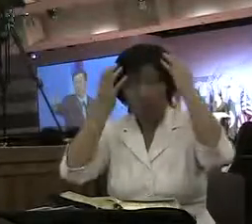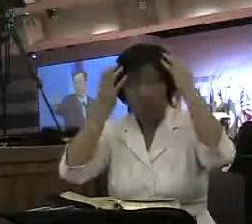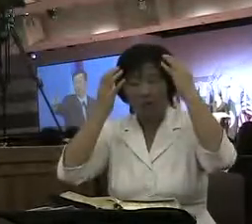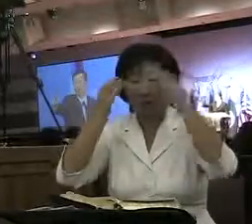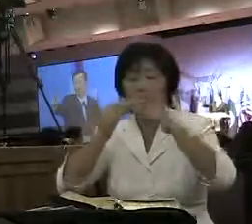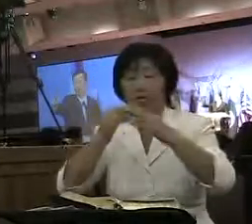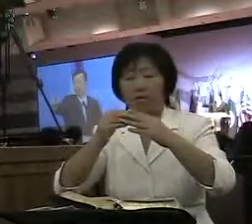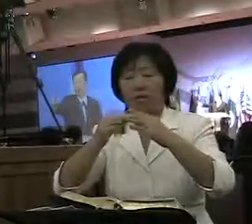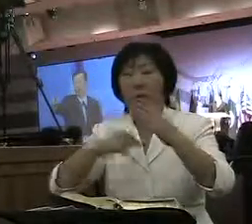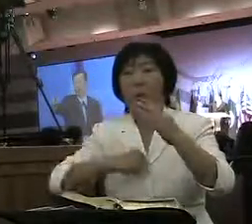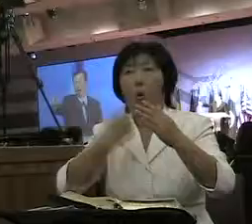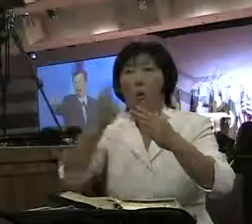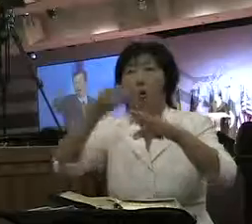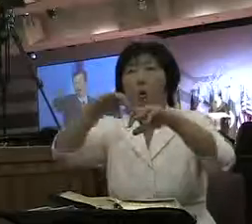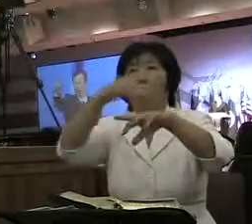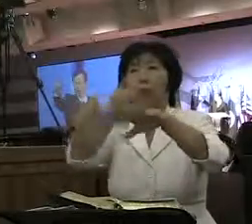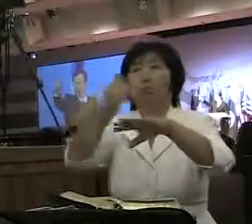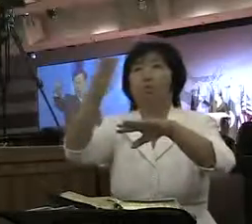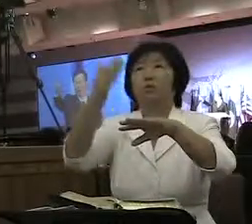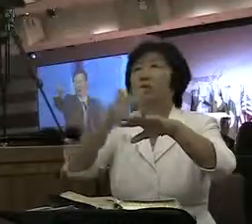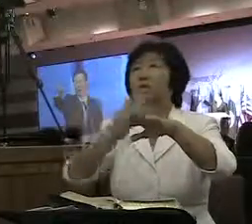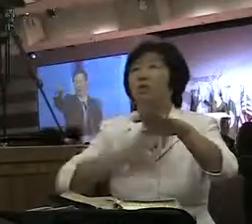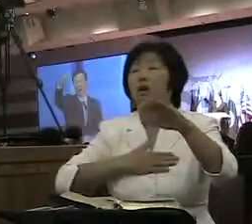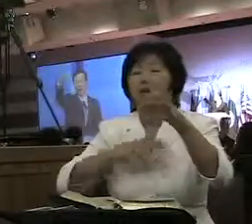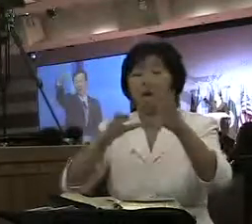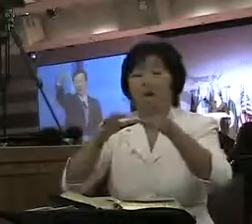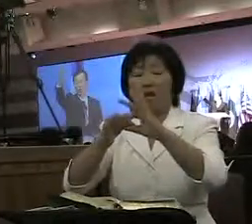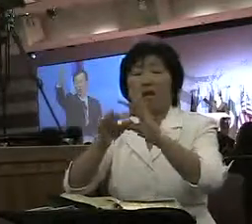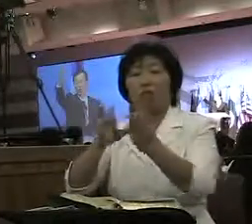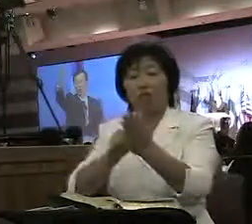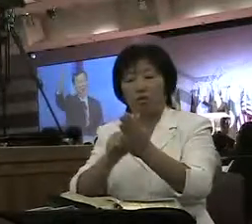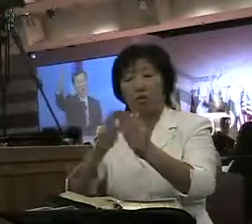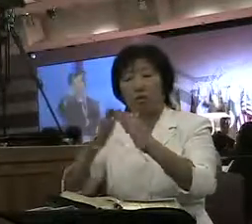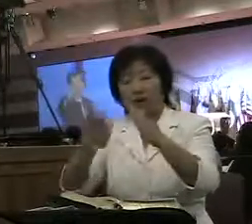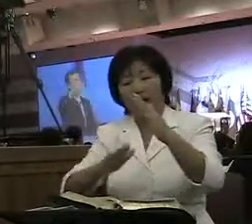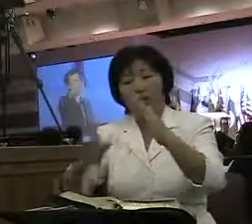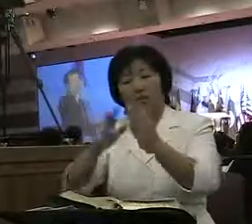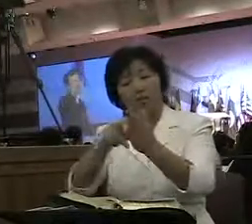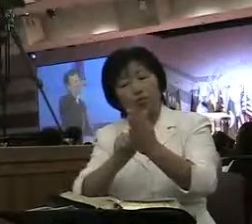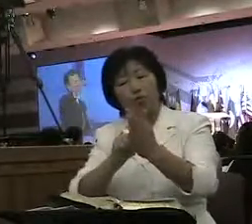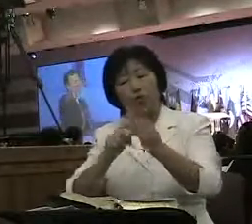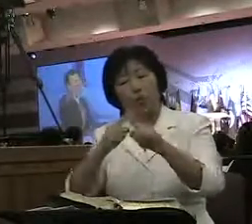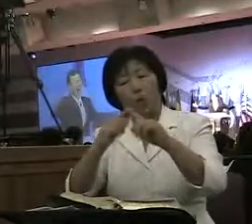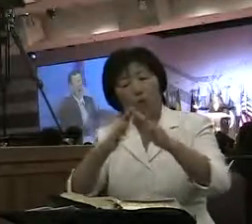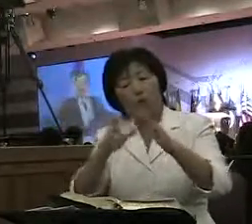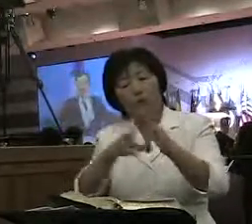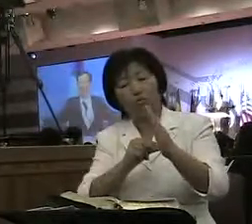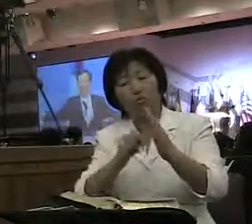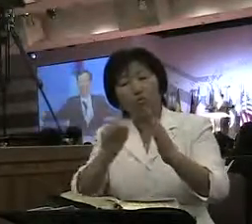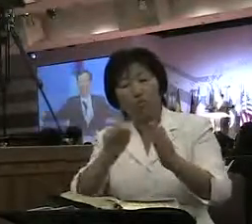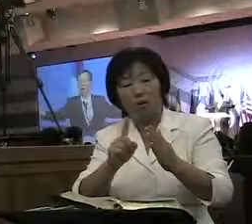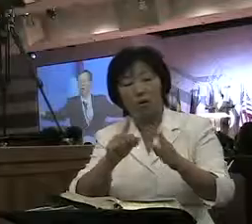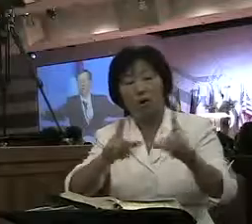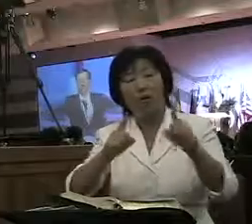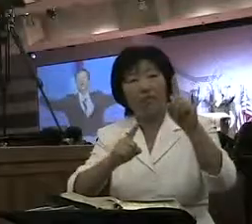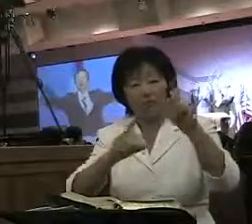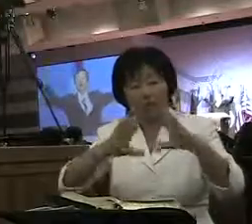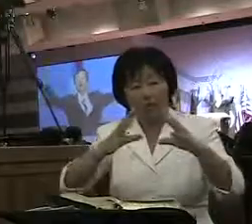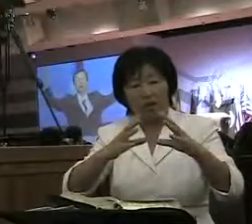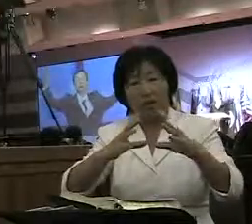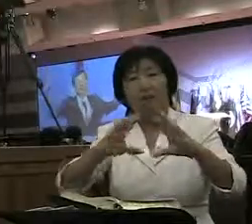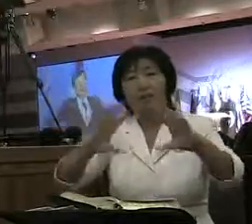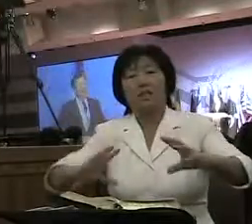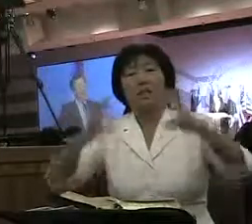되십니다. 나의 문제보다, 나의 가정의 문제보다, 우리 교회의 문제보다, 한 나라의 문제보다,